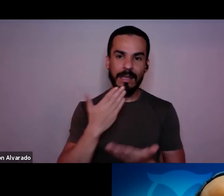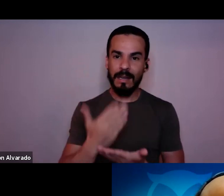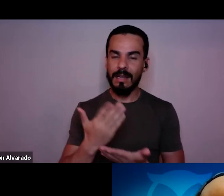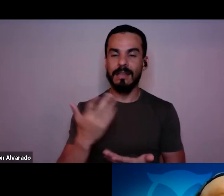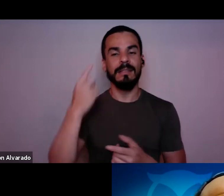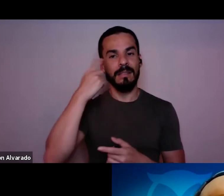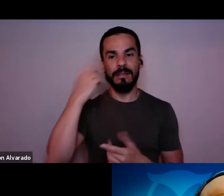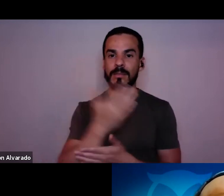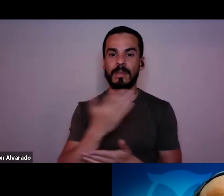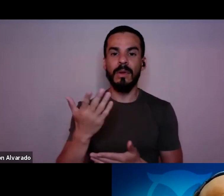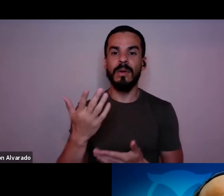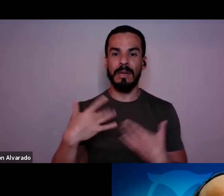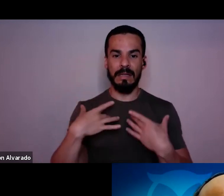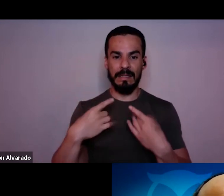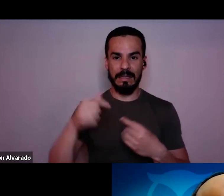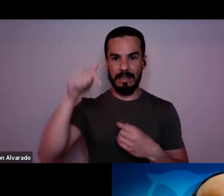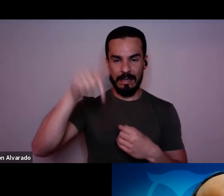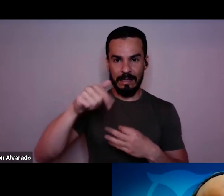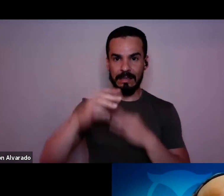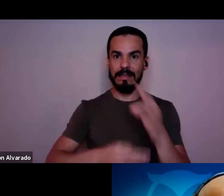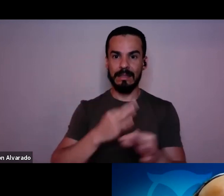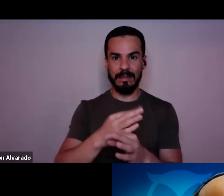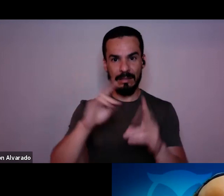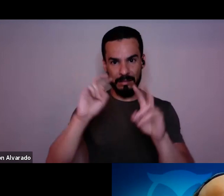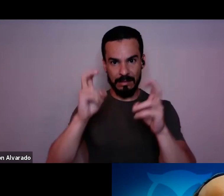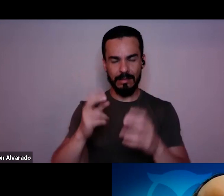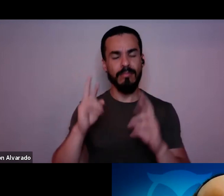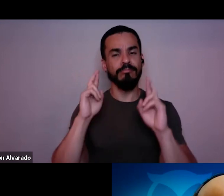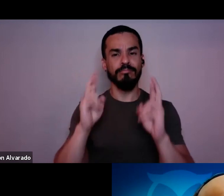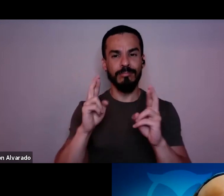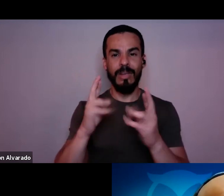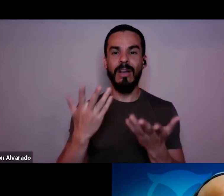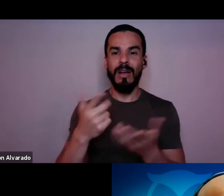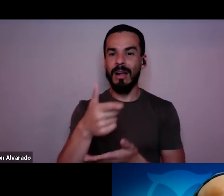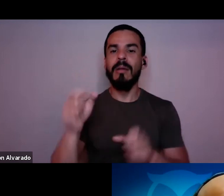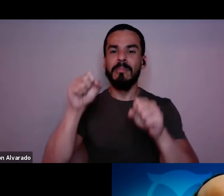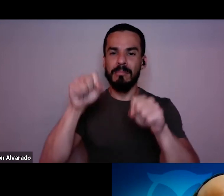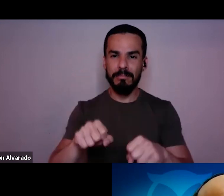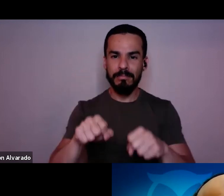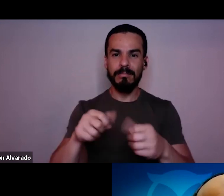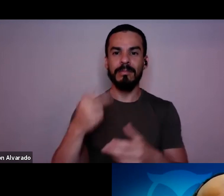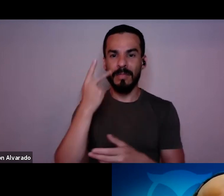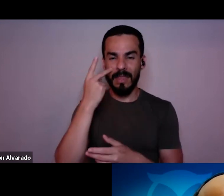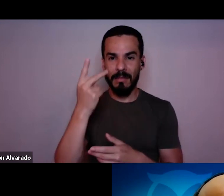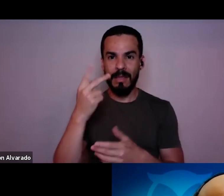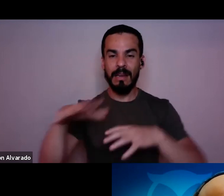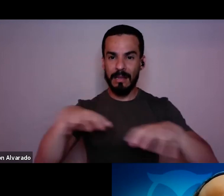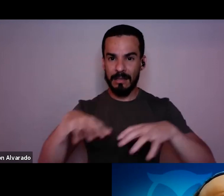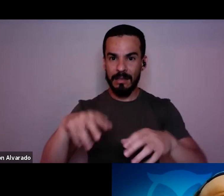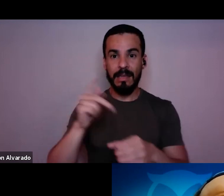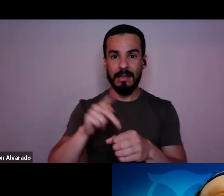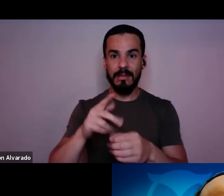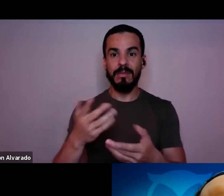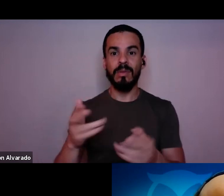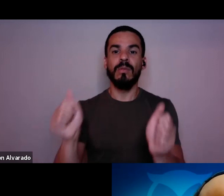por interesarse en este tipo de temas Ojalá hayan podido ver la actividad y participar de la actividad